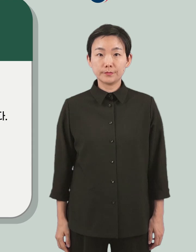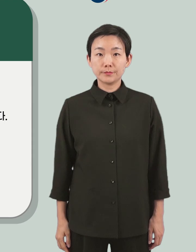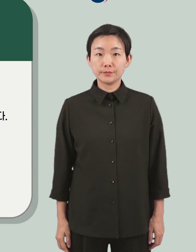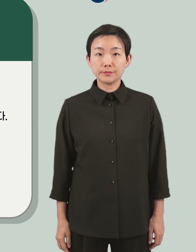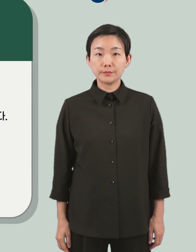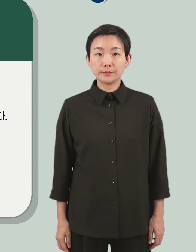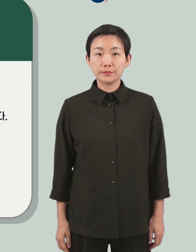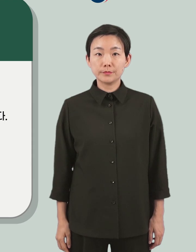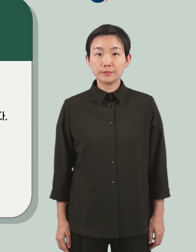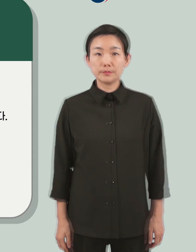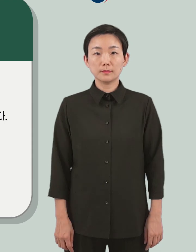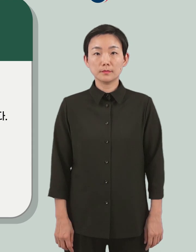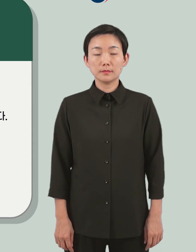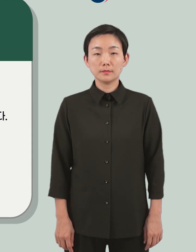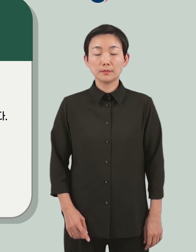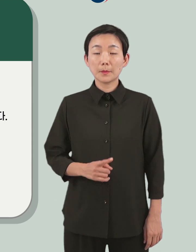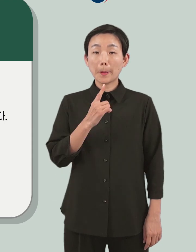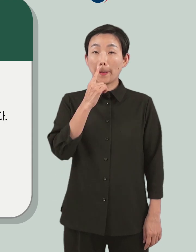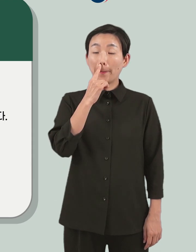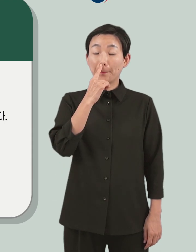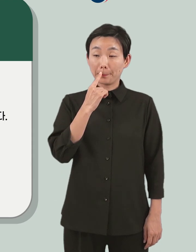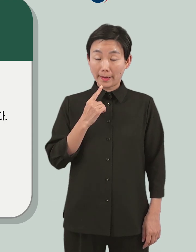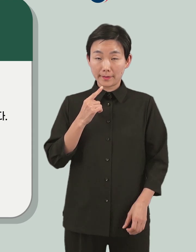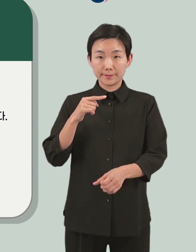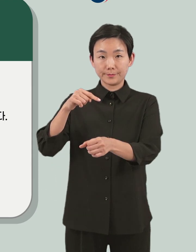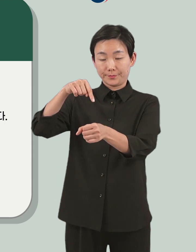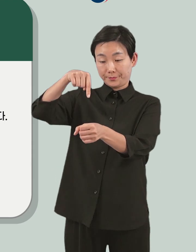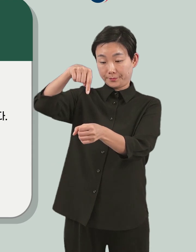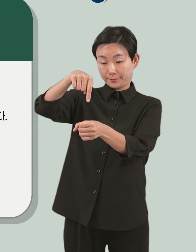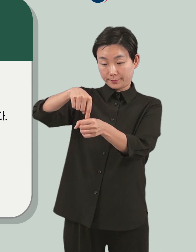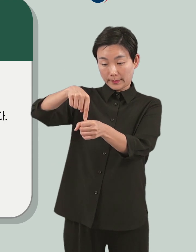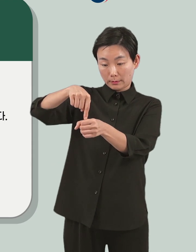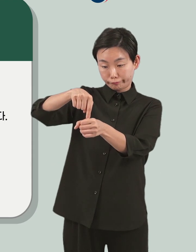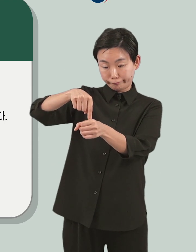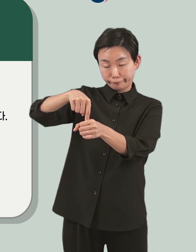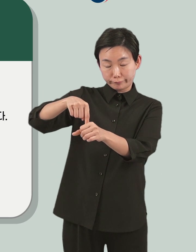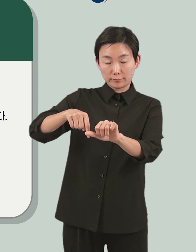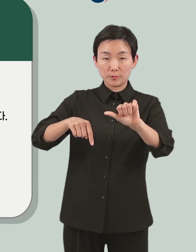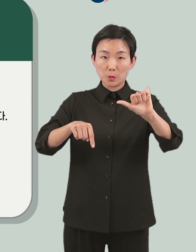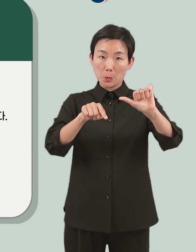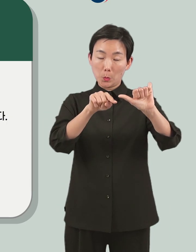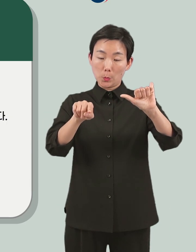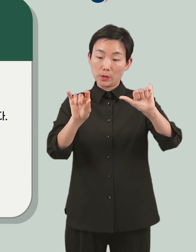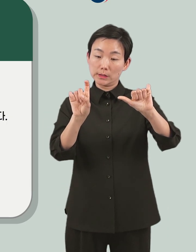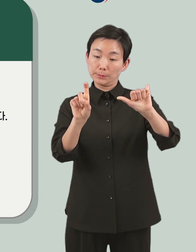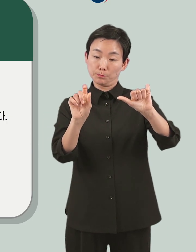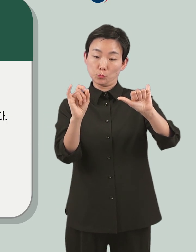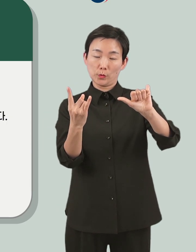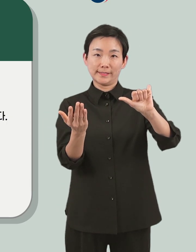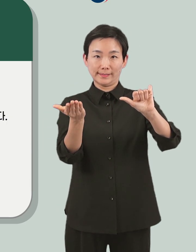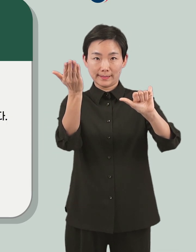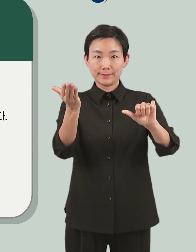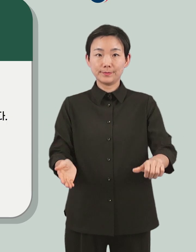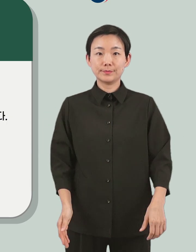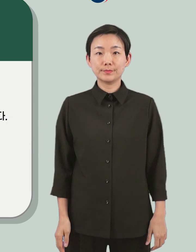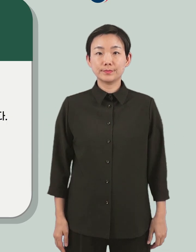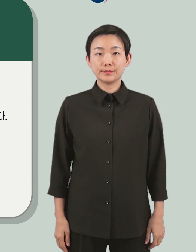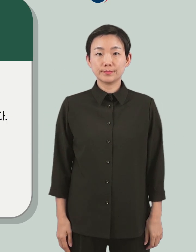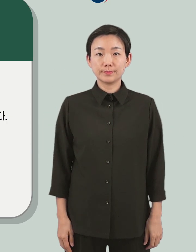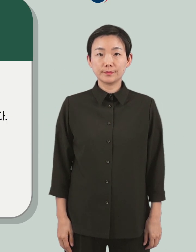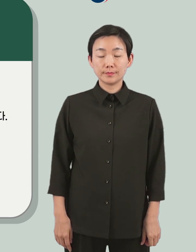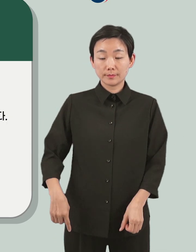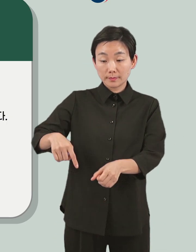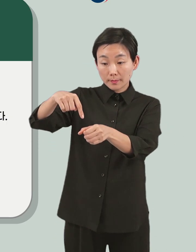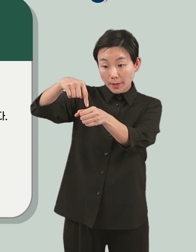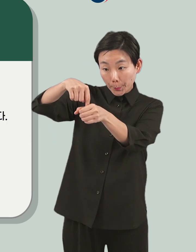면봉을 조심스럽게 콧구멍에서 꺼냅니다. 검체가 묻은 면봉을 검체 전개액 튜브에 넣고 5회에서 10회